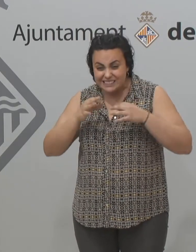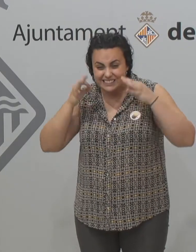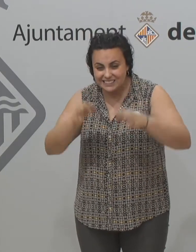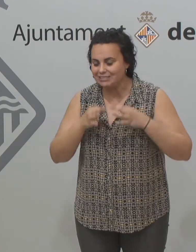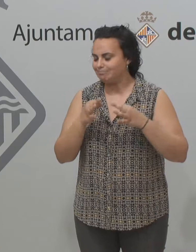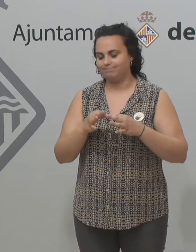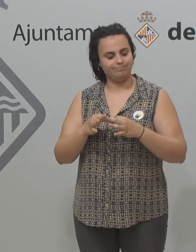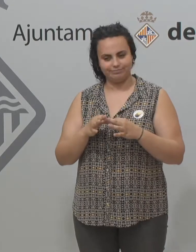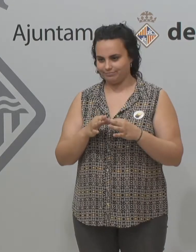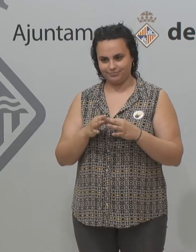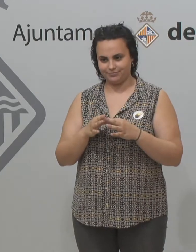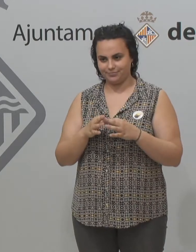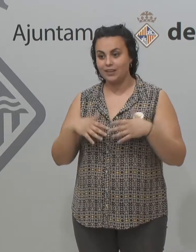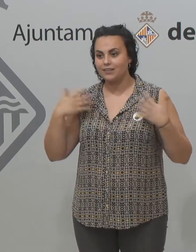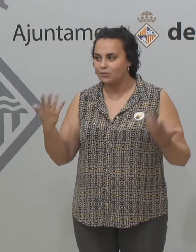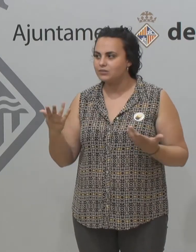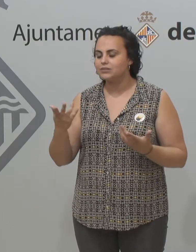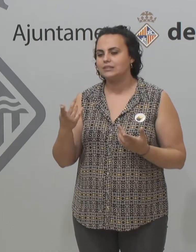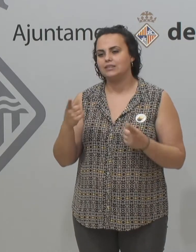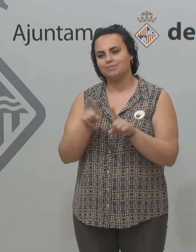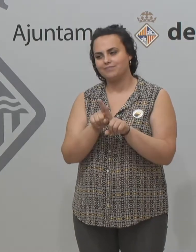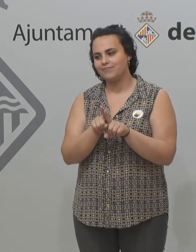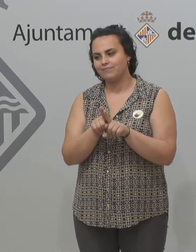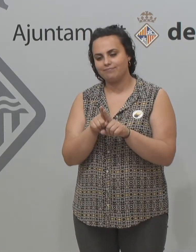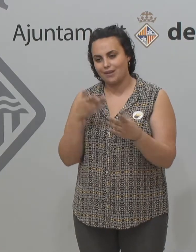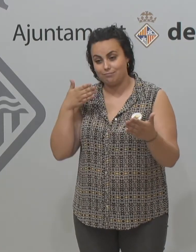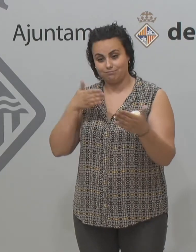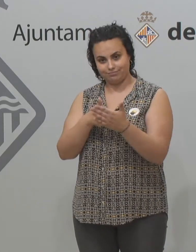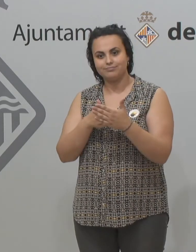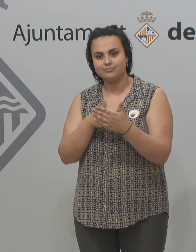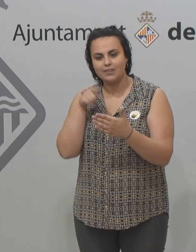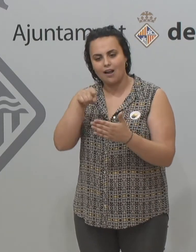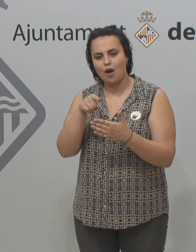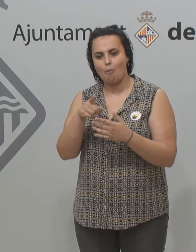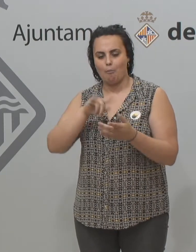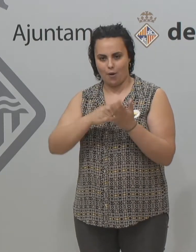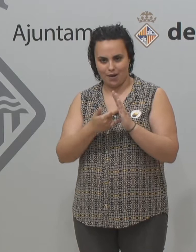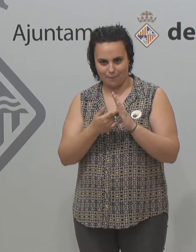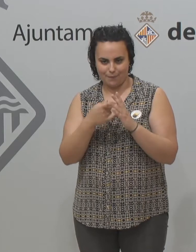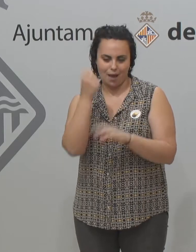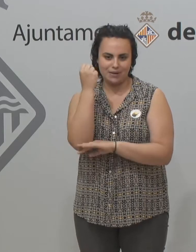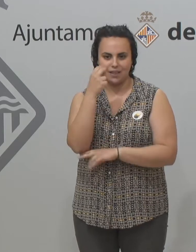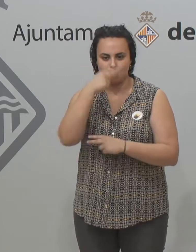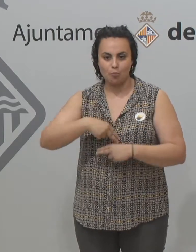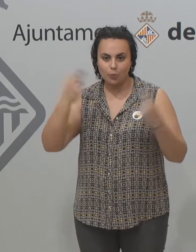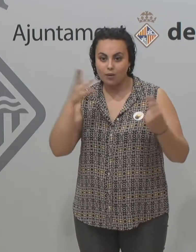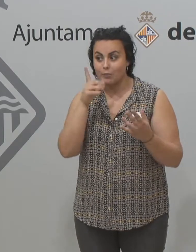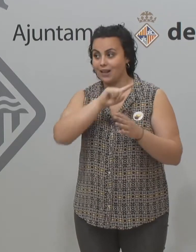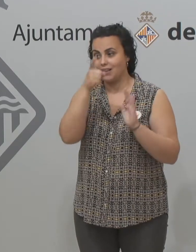entorn. I d'això en tenim un dèficit, les administracions públiques, perquè aquesta llei que avui